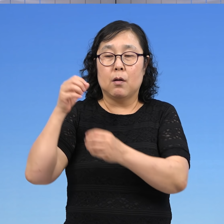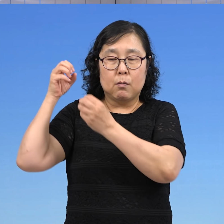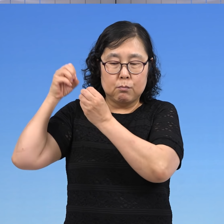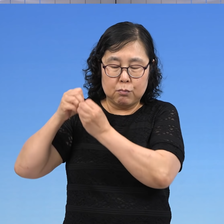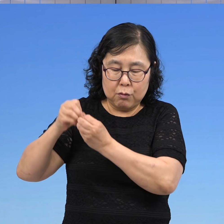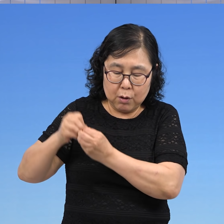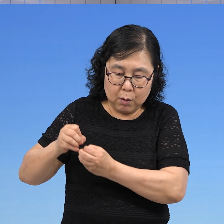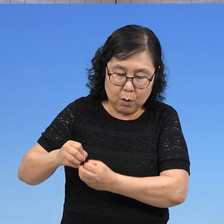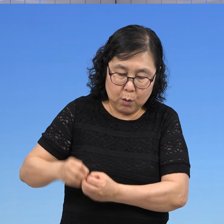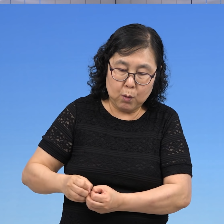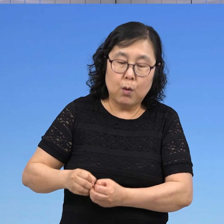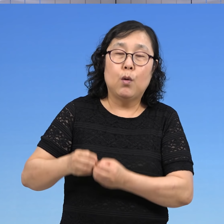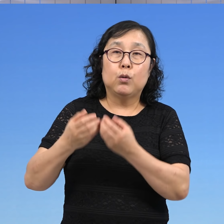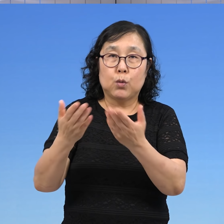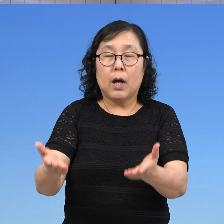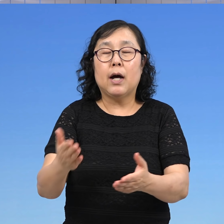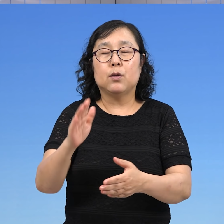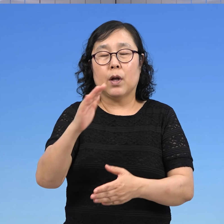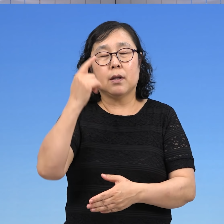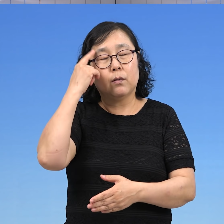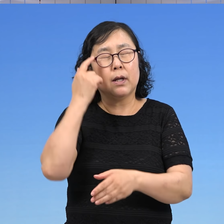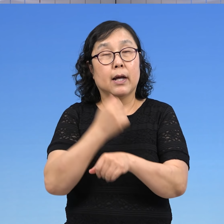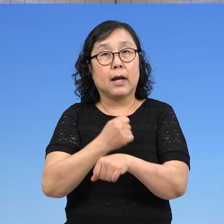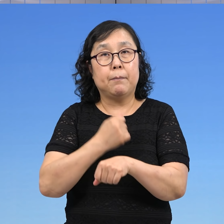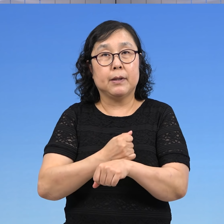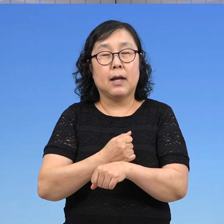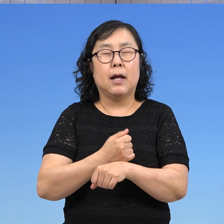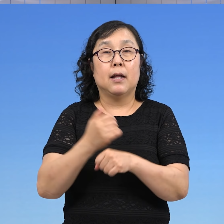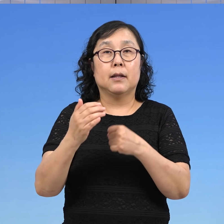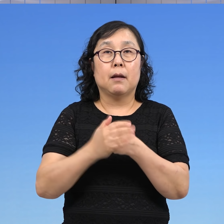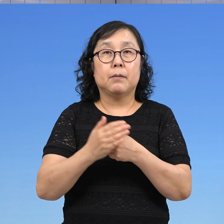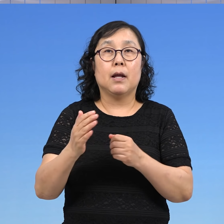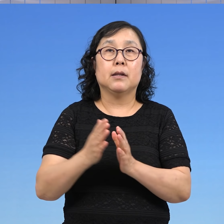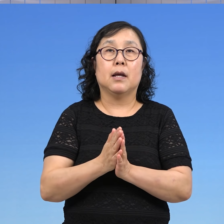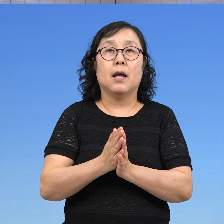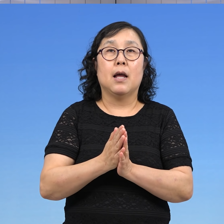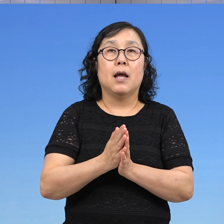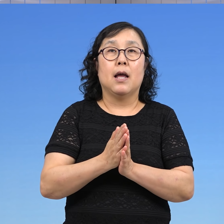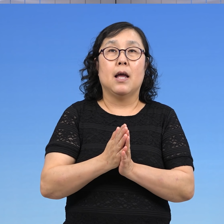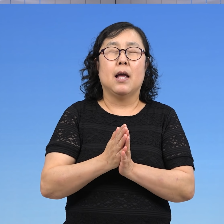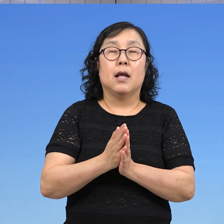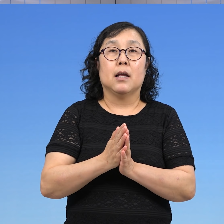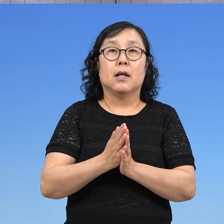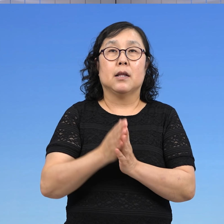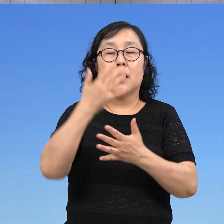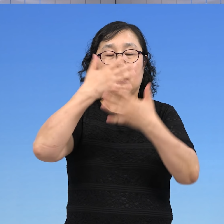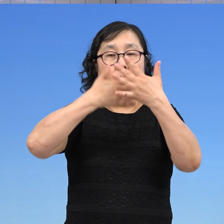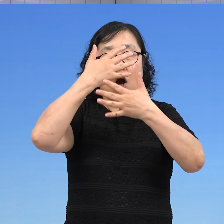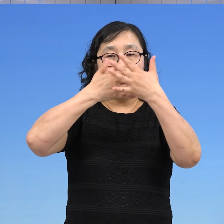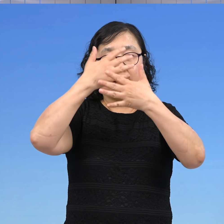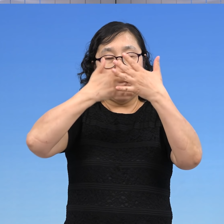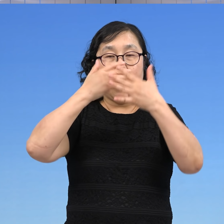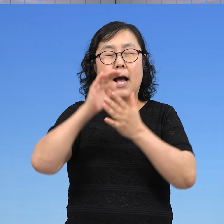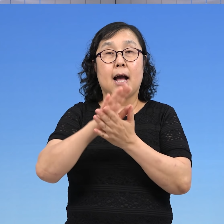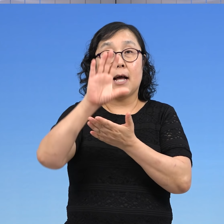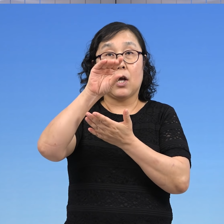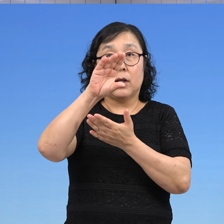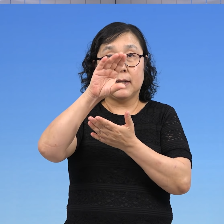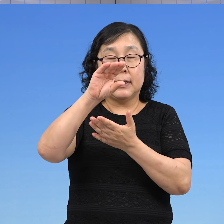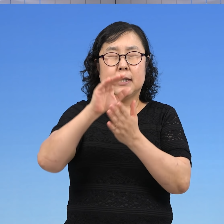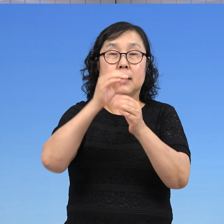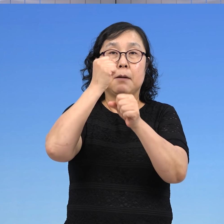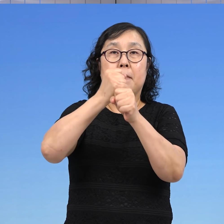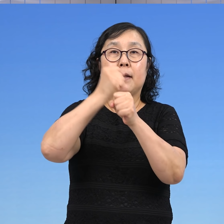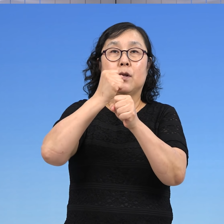되겠다 위성 윤리 연구소가 궁극적으로 꿈꾸고 있는 게 이게 영상 큰 텐 츠 를 제작하는 겁니다